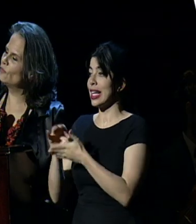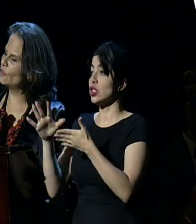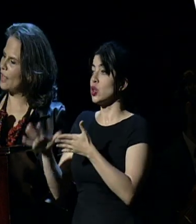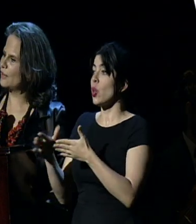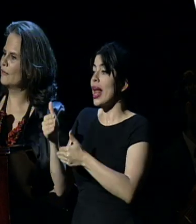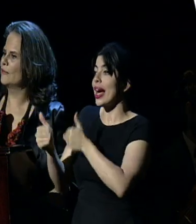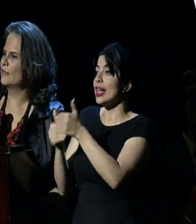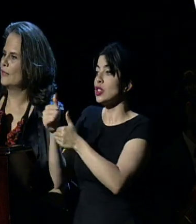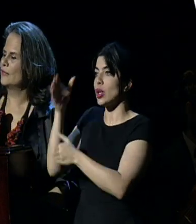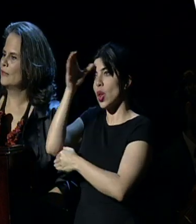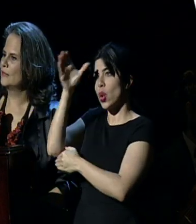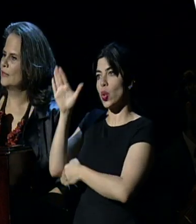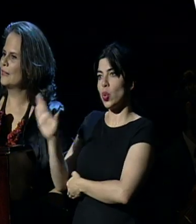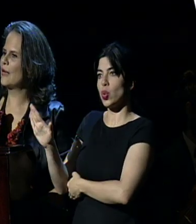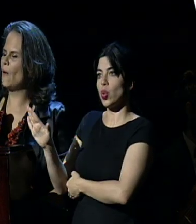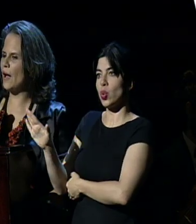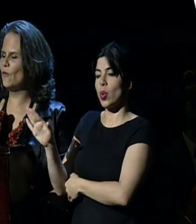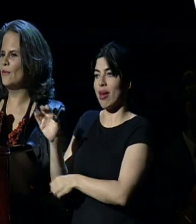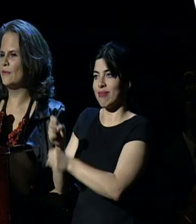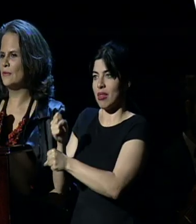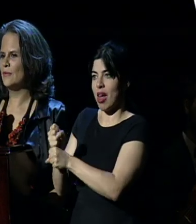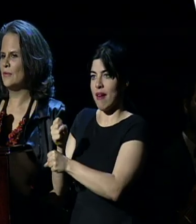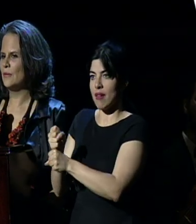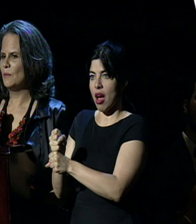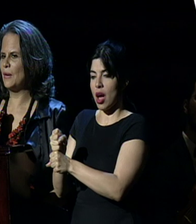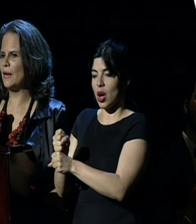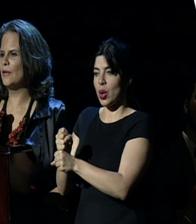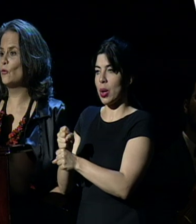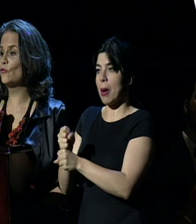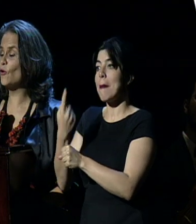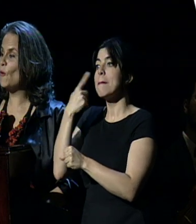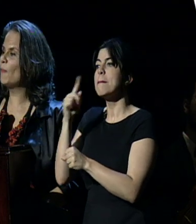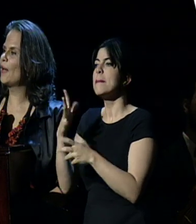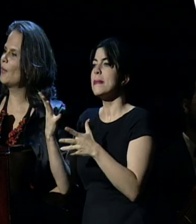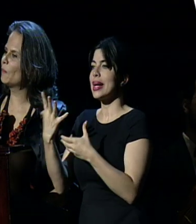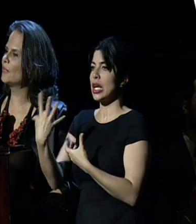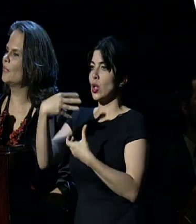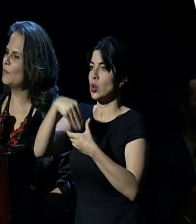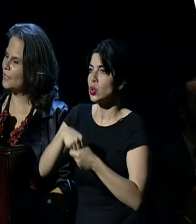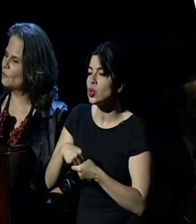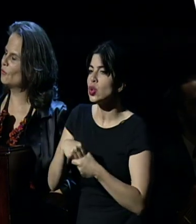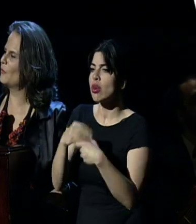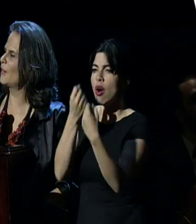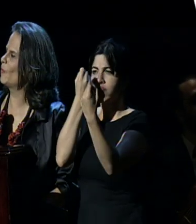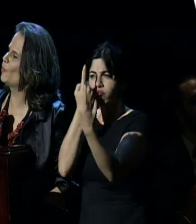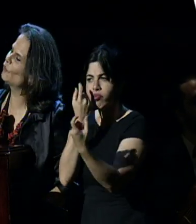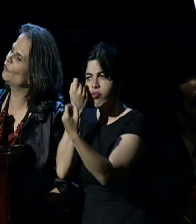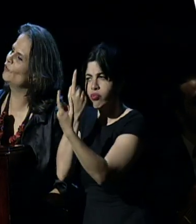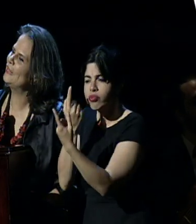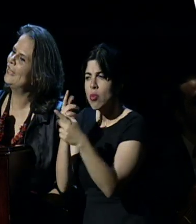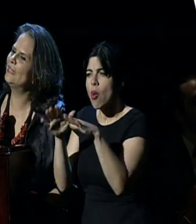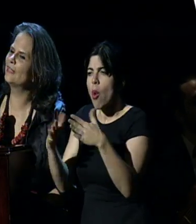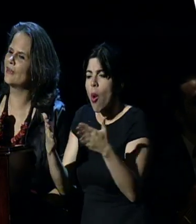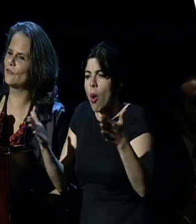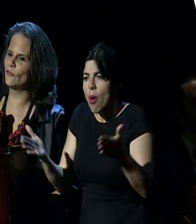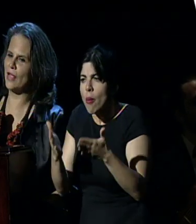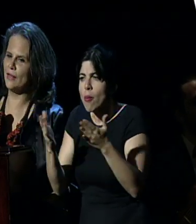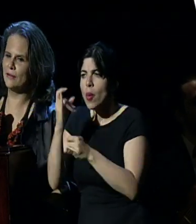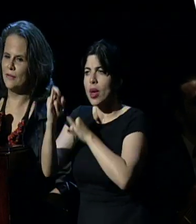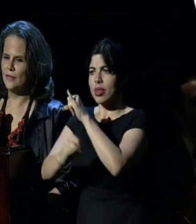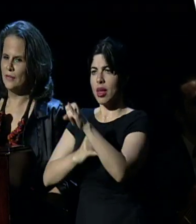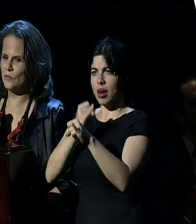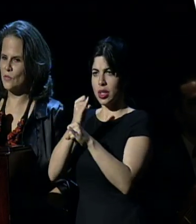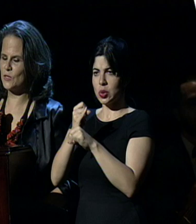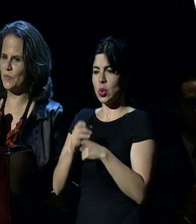Gestión Cultural de Trabajo para la inclusión, para el emprendimiento, para la promoción